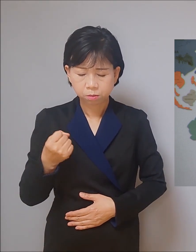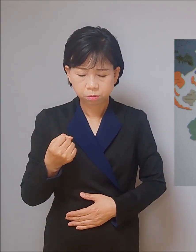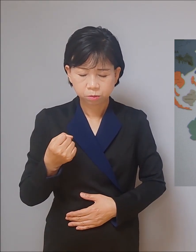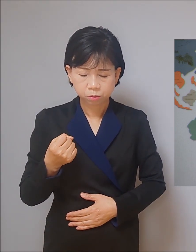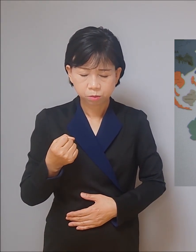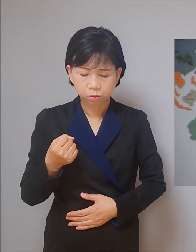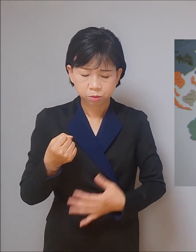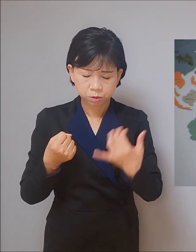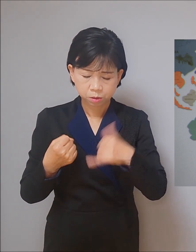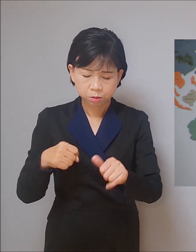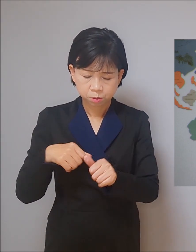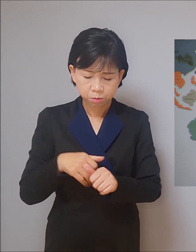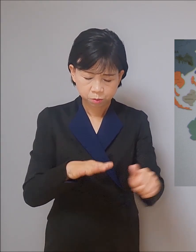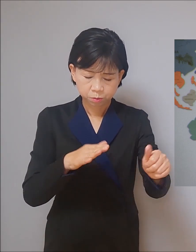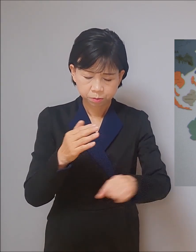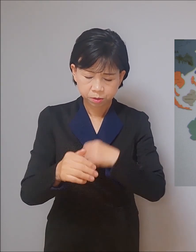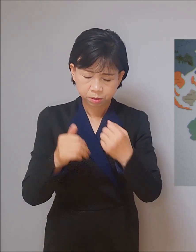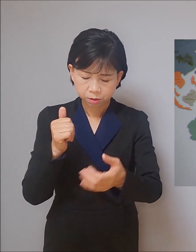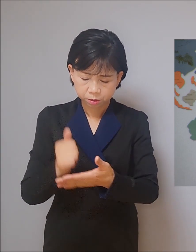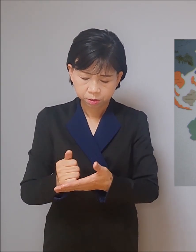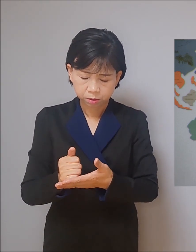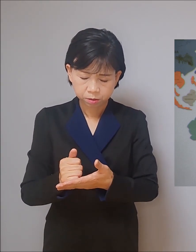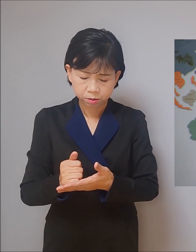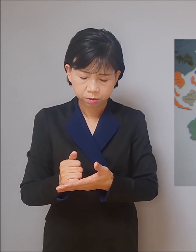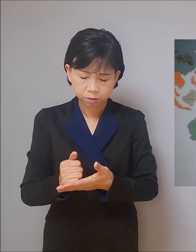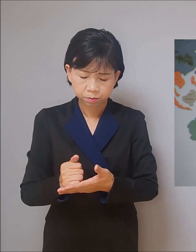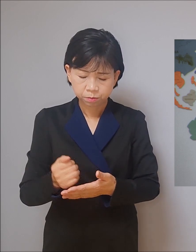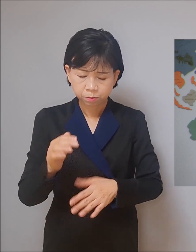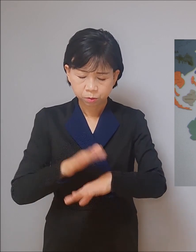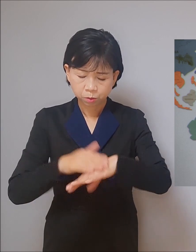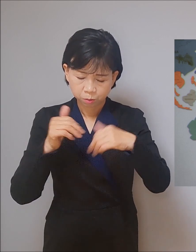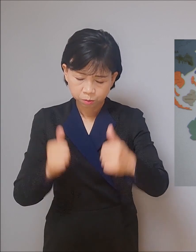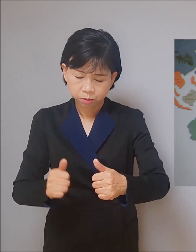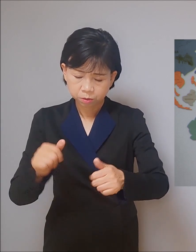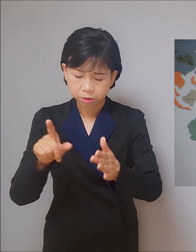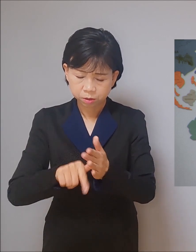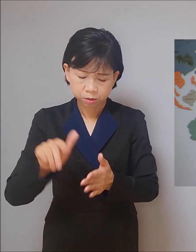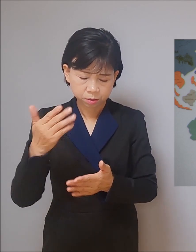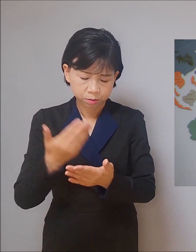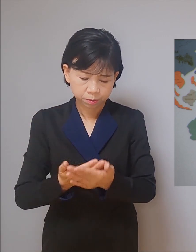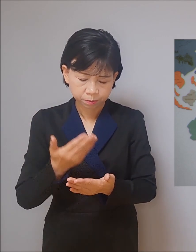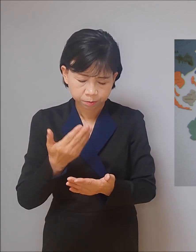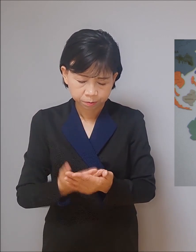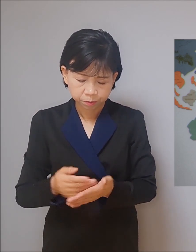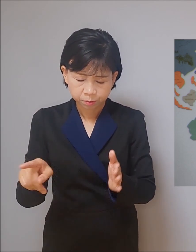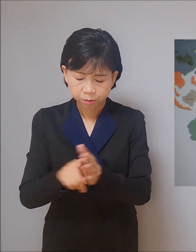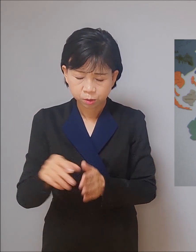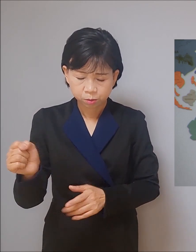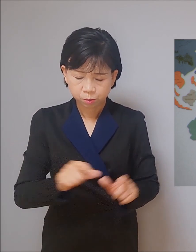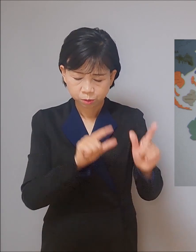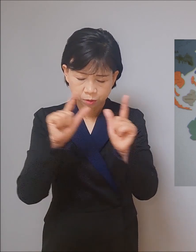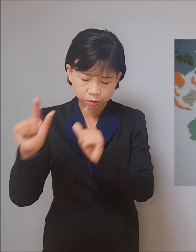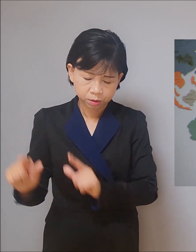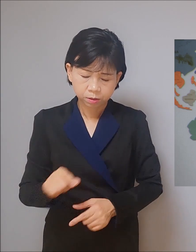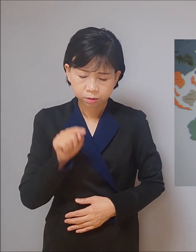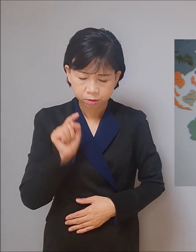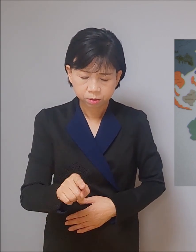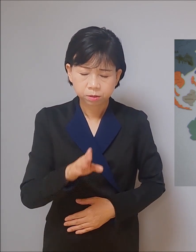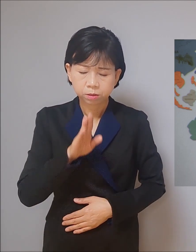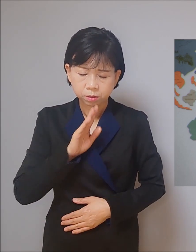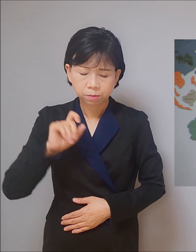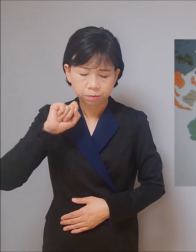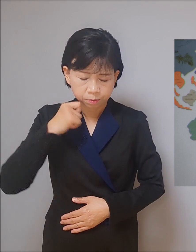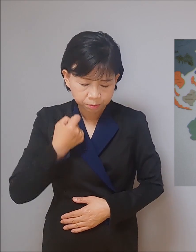아이들을 보내오니 하나님 우리 아이들이 도전받게 하여 주시옵소서. 믿음으로 살아가는 것이 참